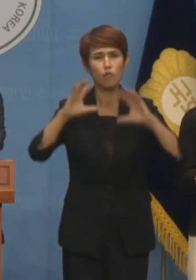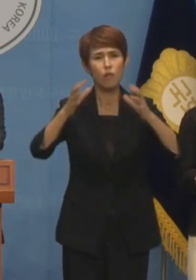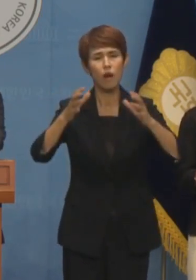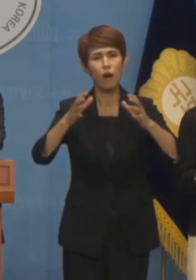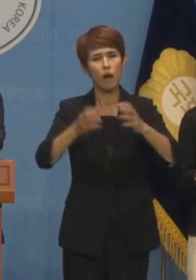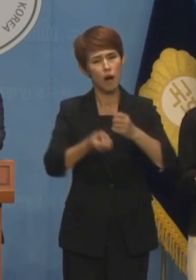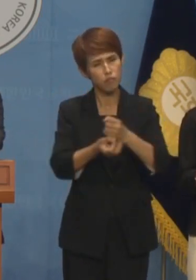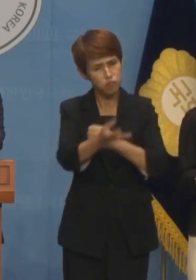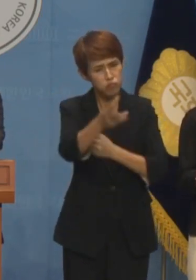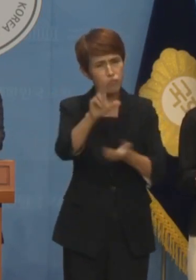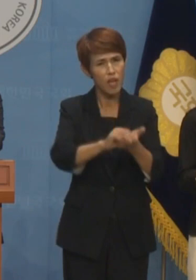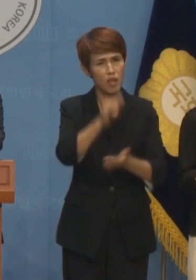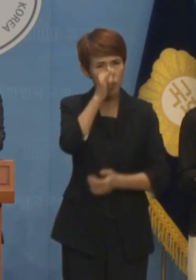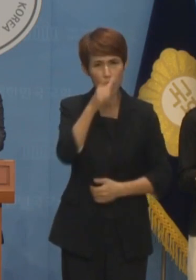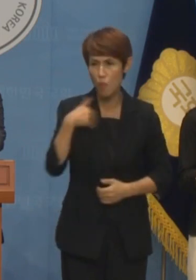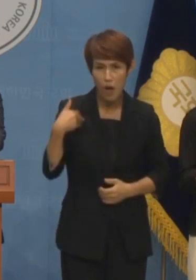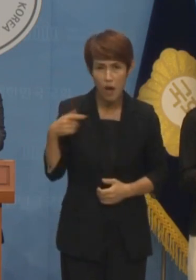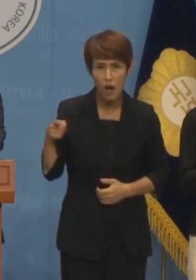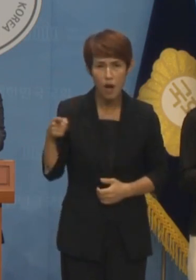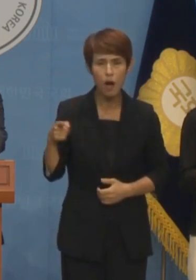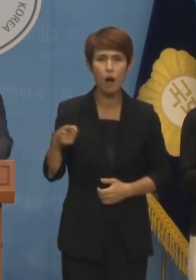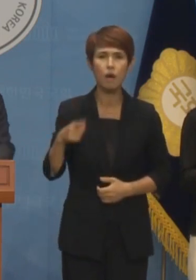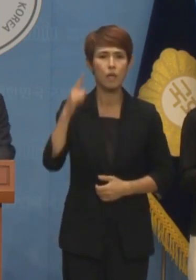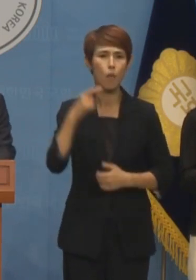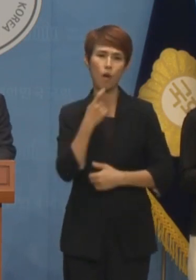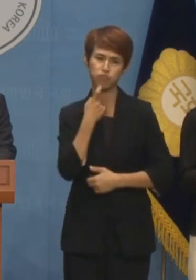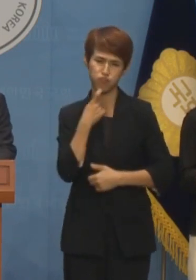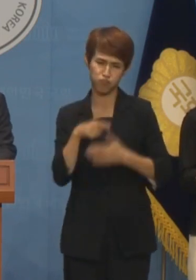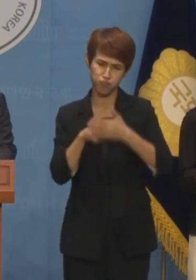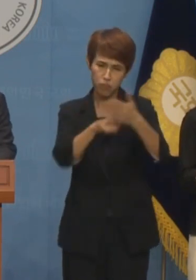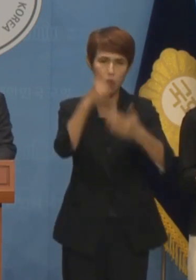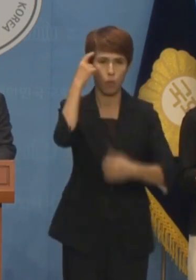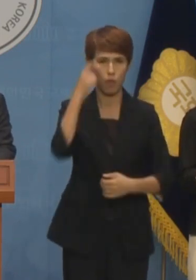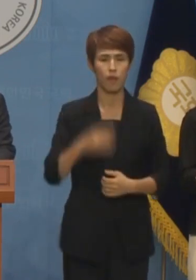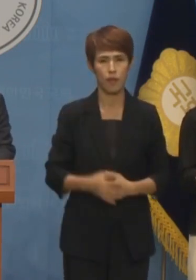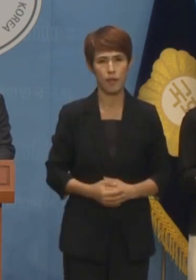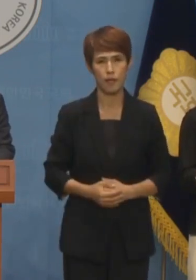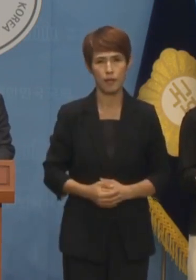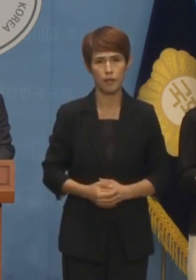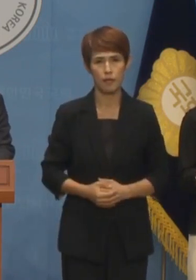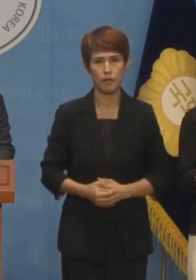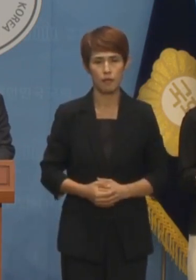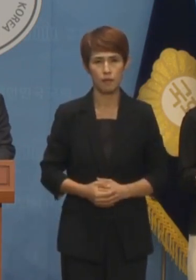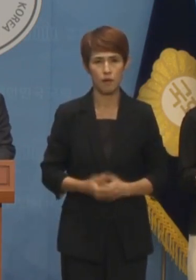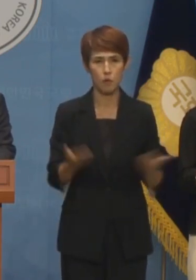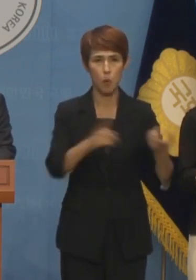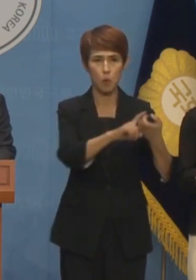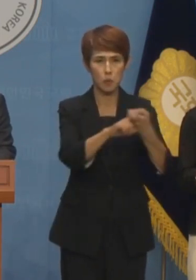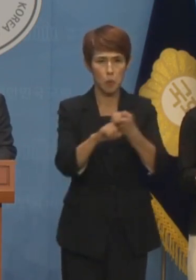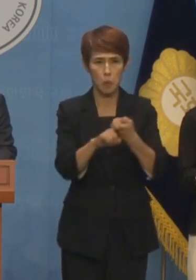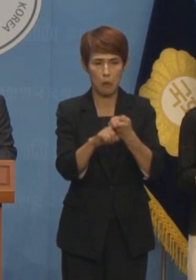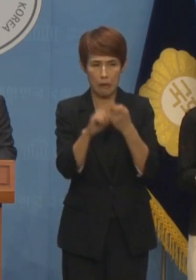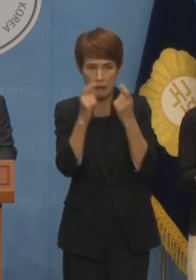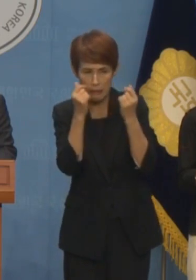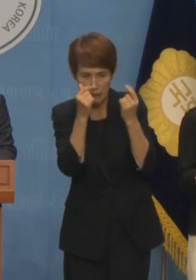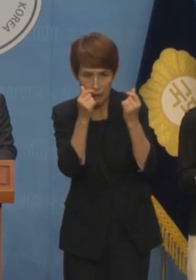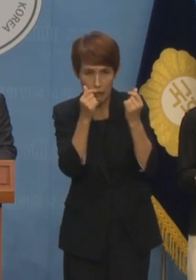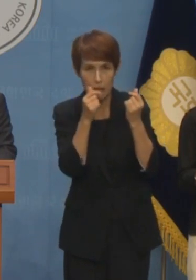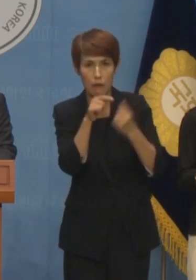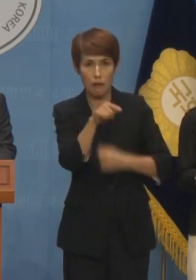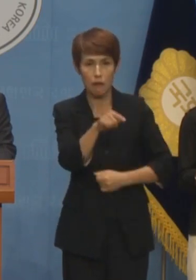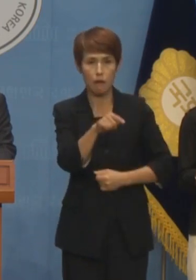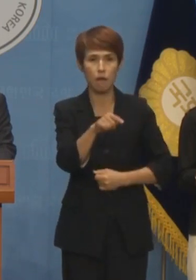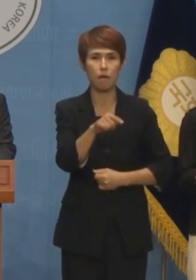것이 자명한데도 무슨 이유로 강행하려 하는 것입니까? 강성노조 눈치 보기에 바빠 정작 챙겨야